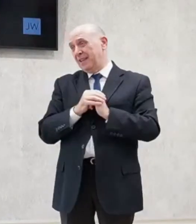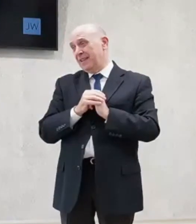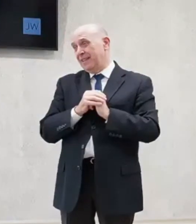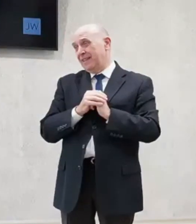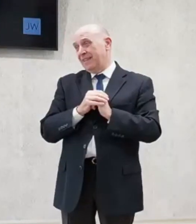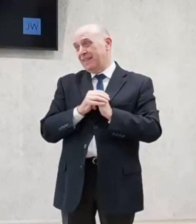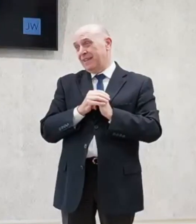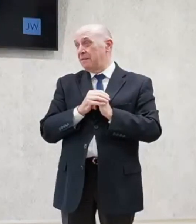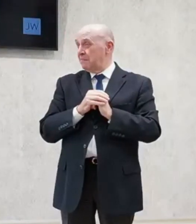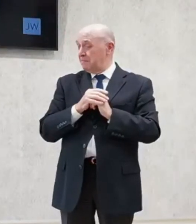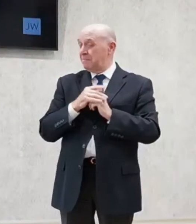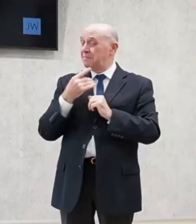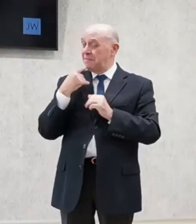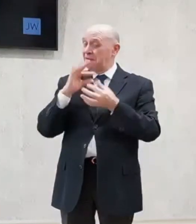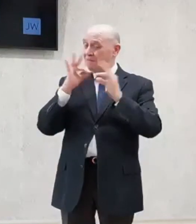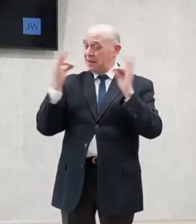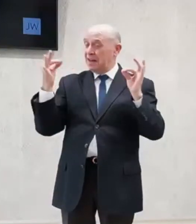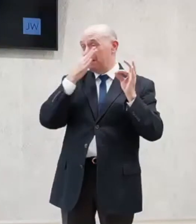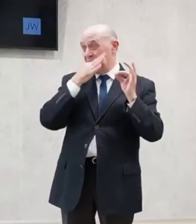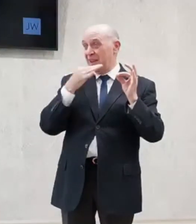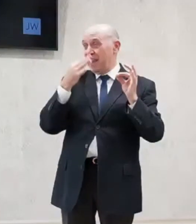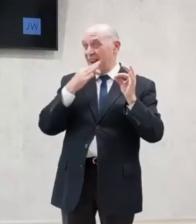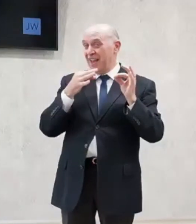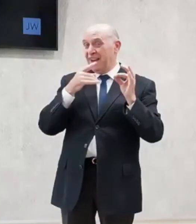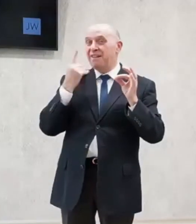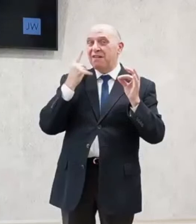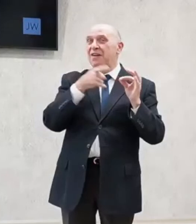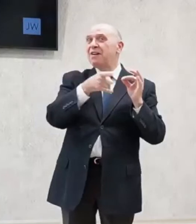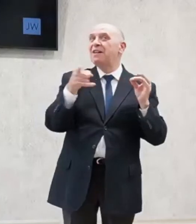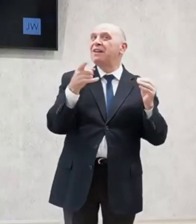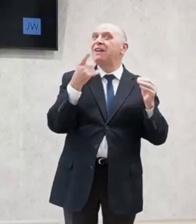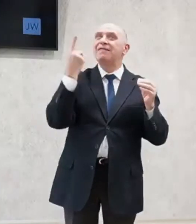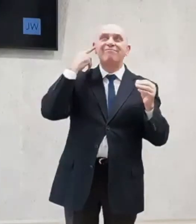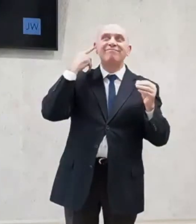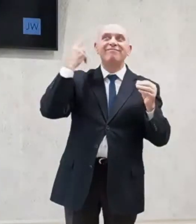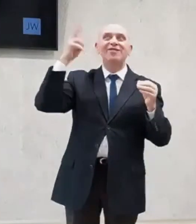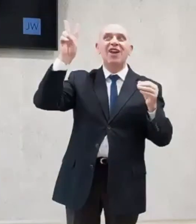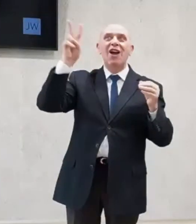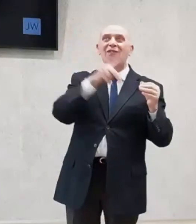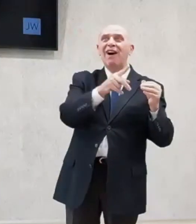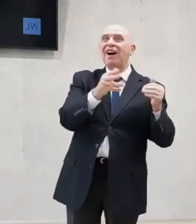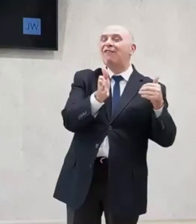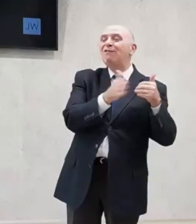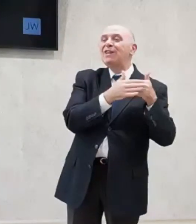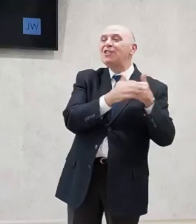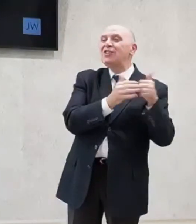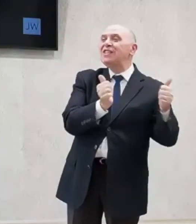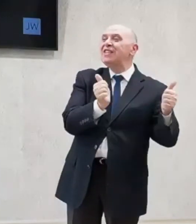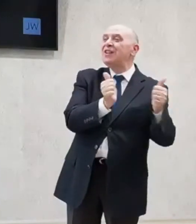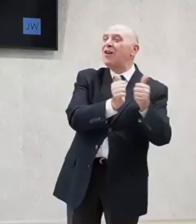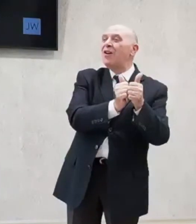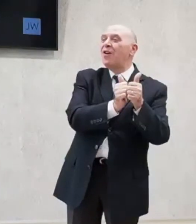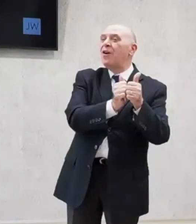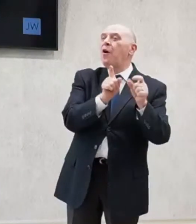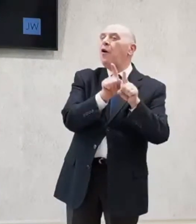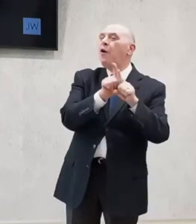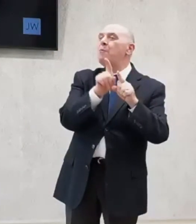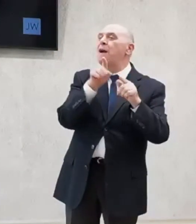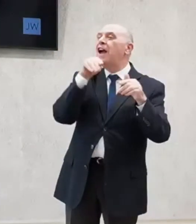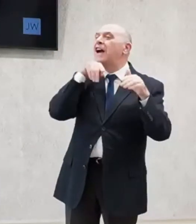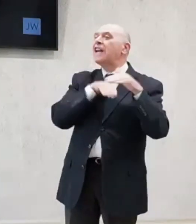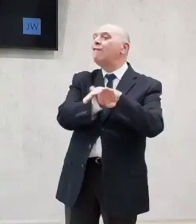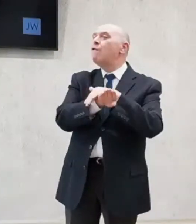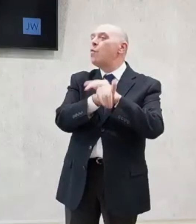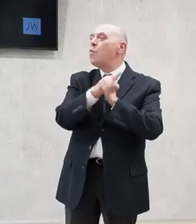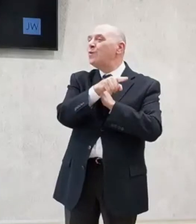avere vicino e voi lo state avendo Geova che è un rifugio per voi un rifugio sicuro ma per